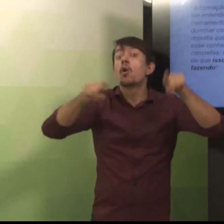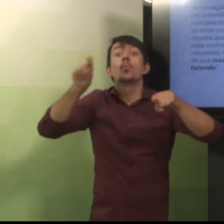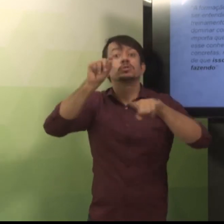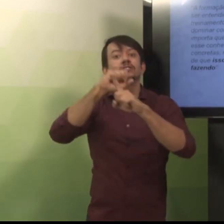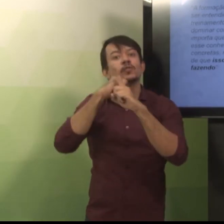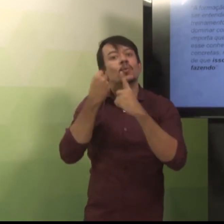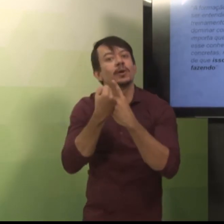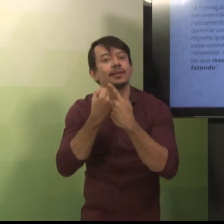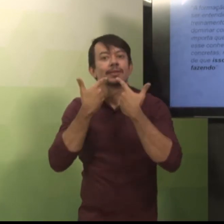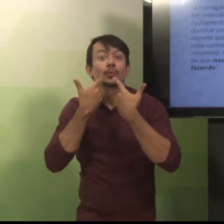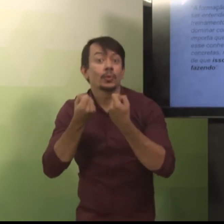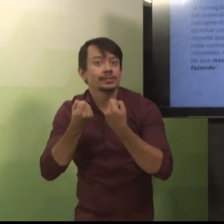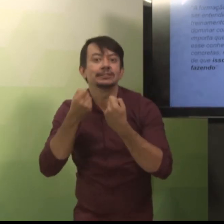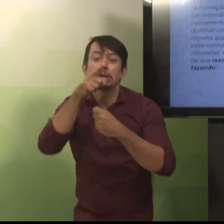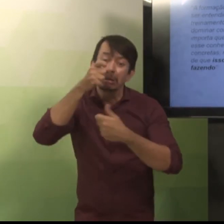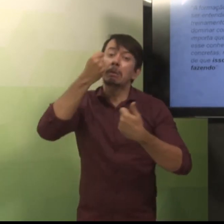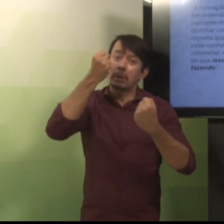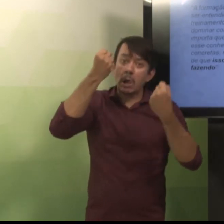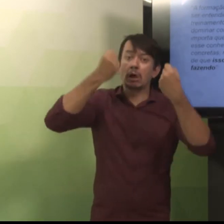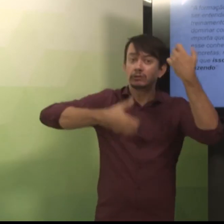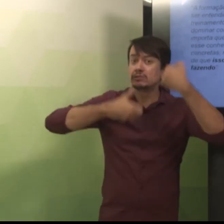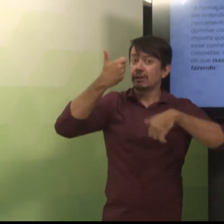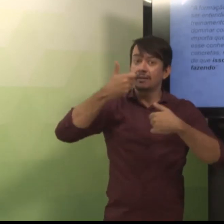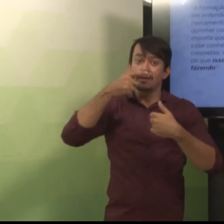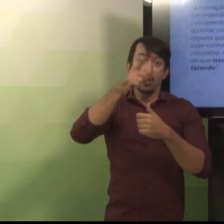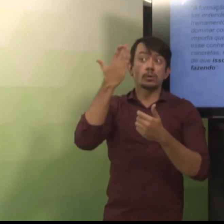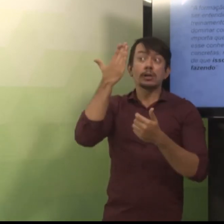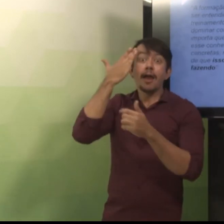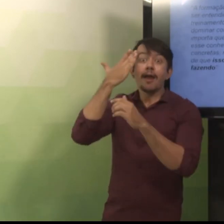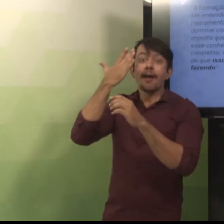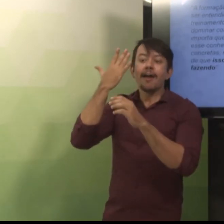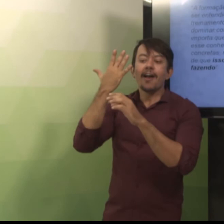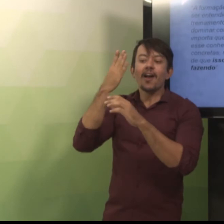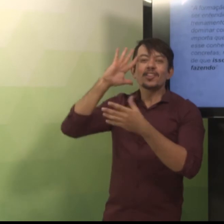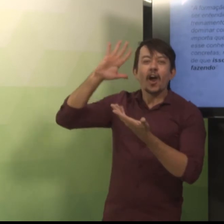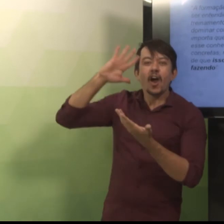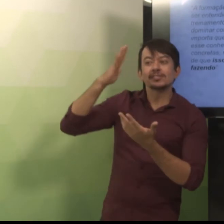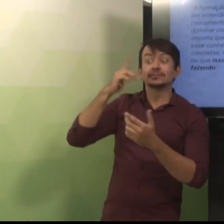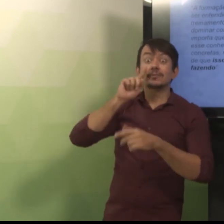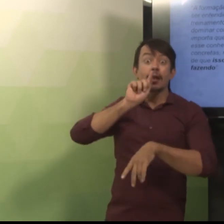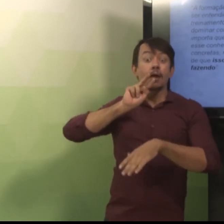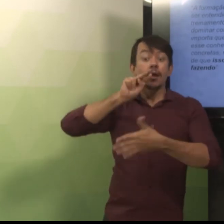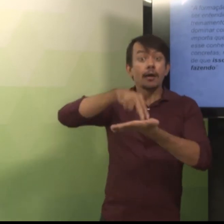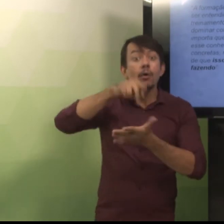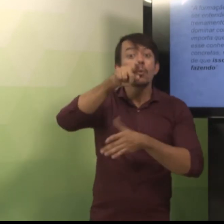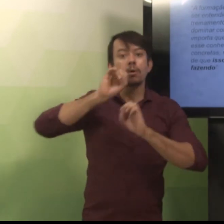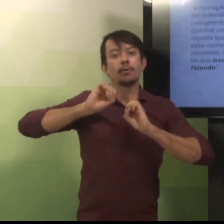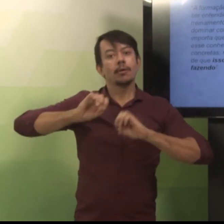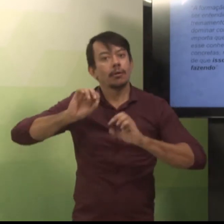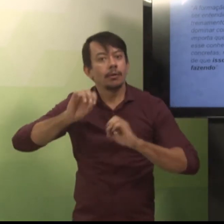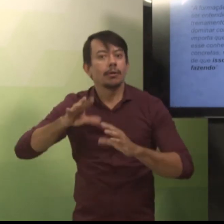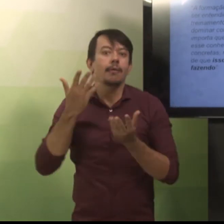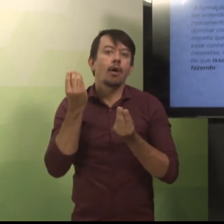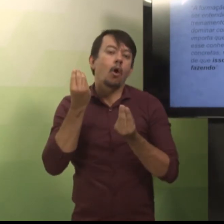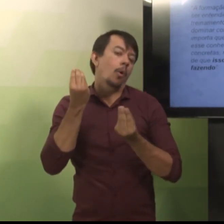relação à variação, à sociolinguística? Então, você pode explicar isso. Então, você pode falar um pouco da teoria.